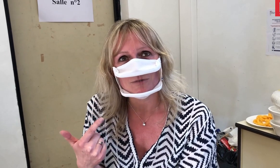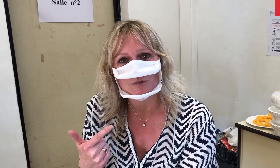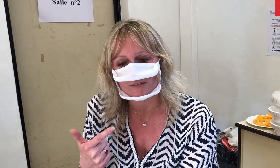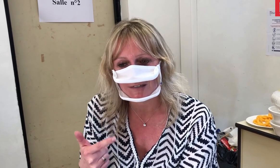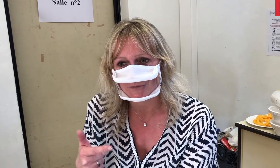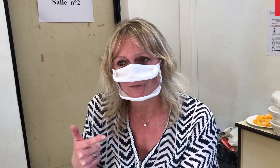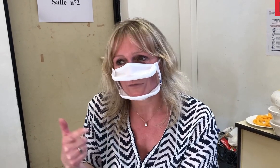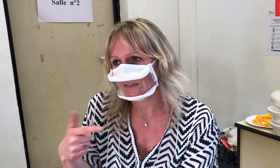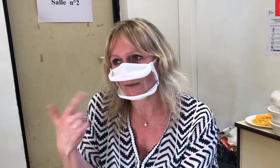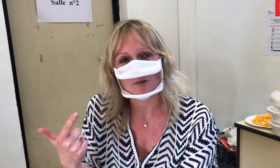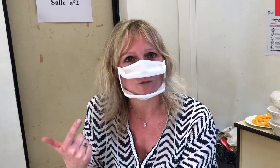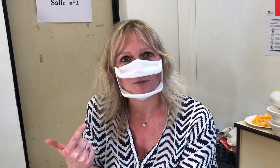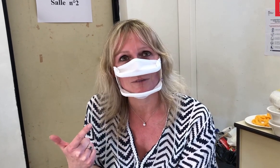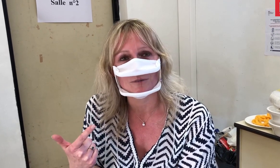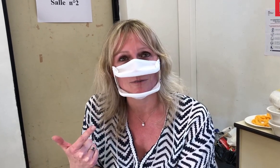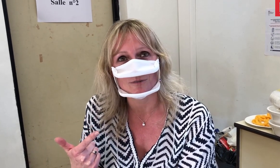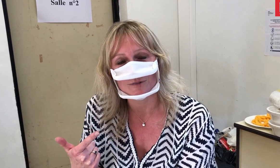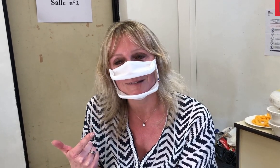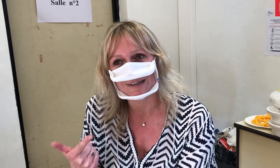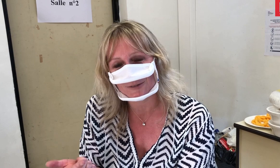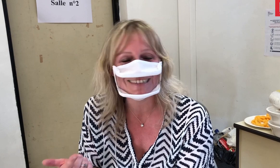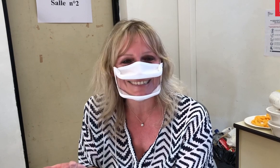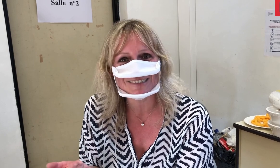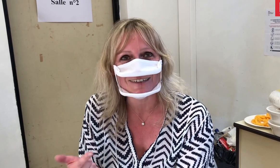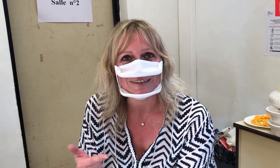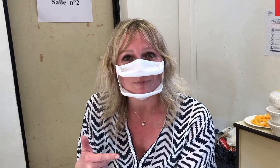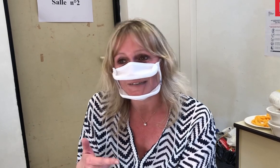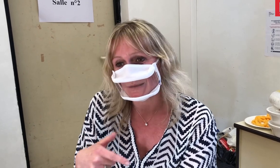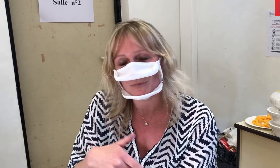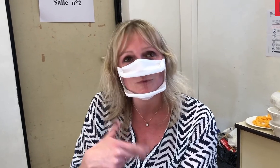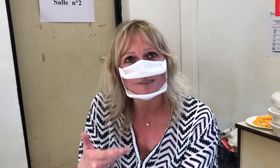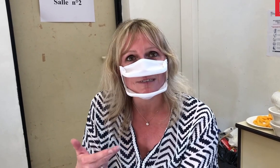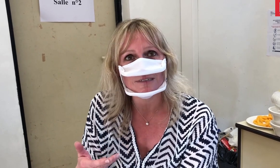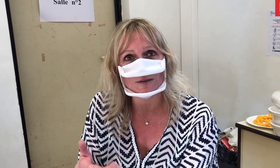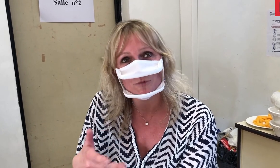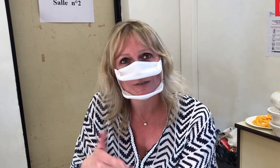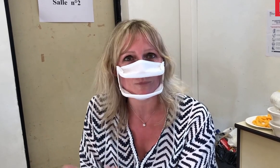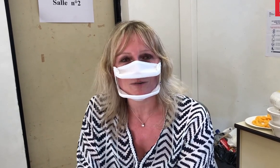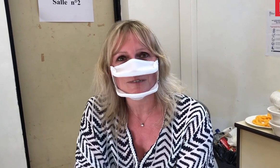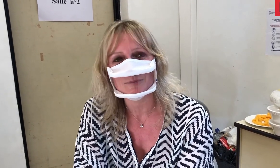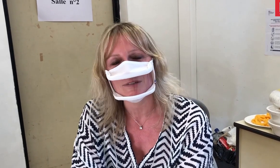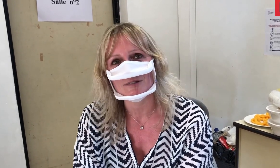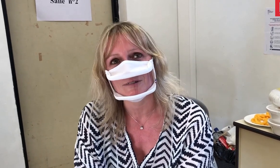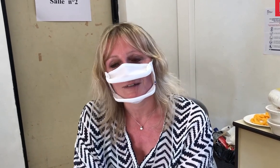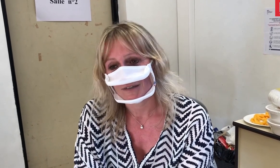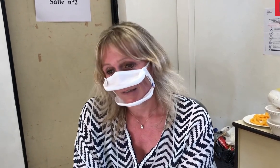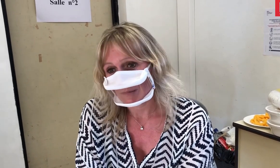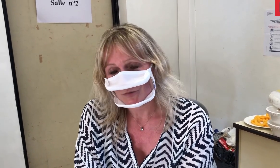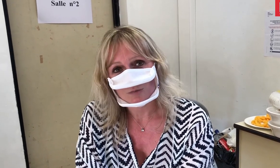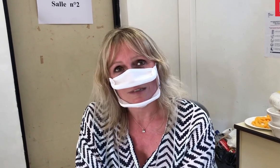c'est vrai que le fait d'apprendre la langue des signes, ça peut nous aider à mieux les comprendre et puis surtout à les aider dans